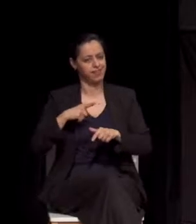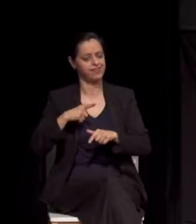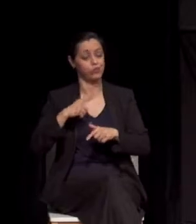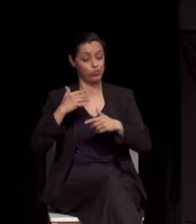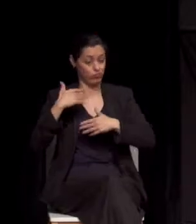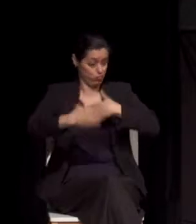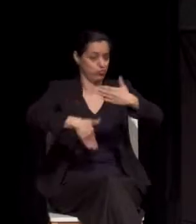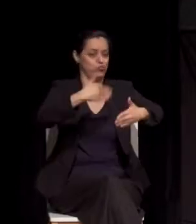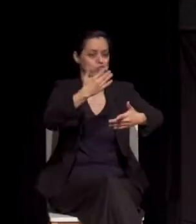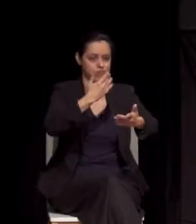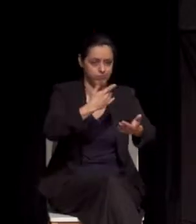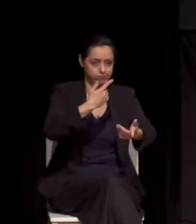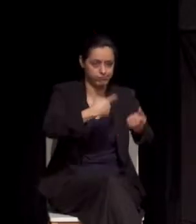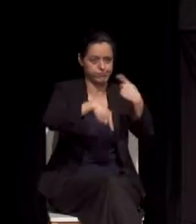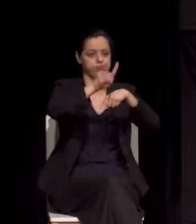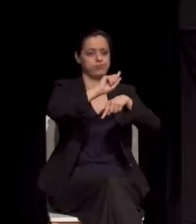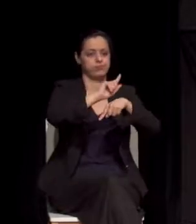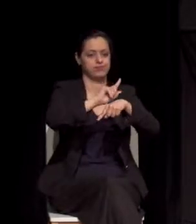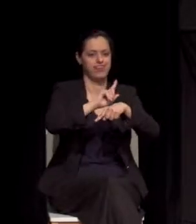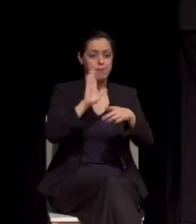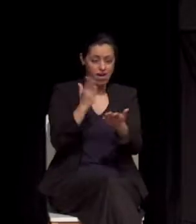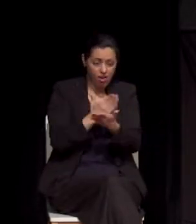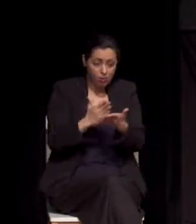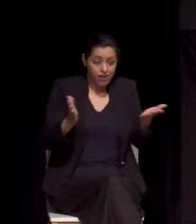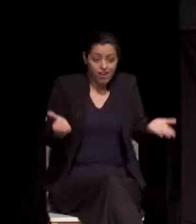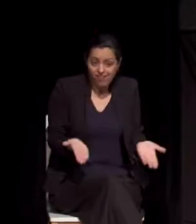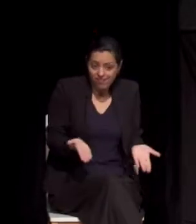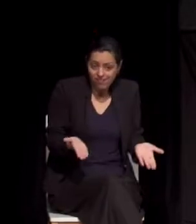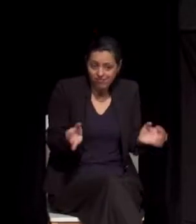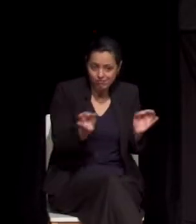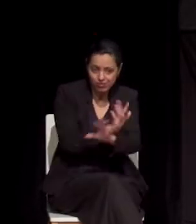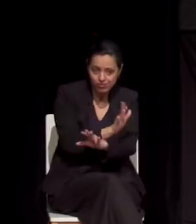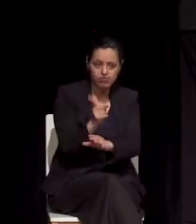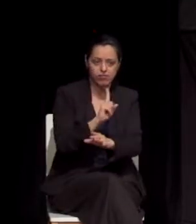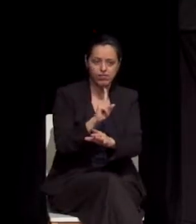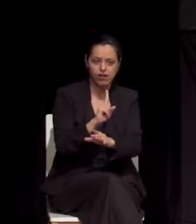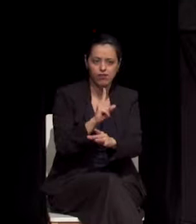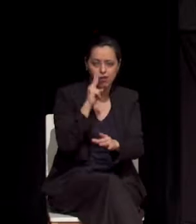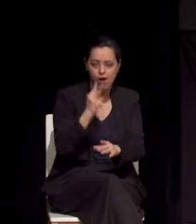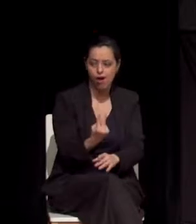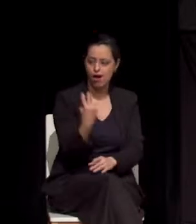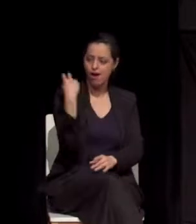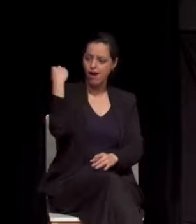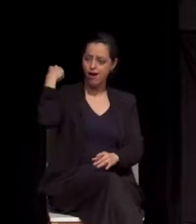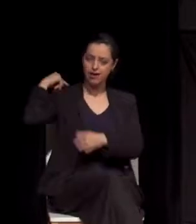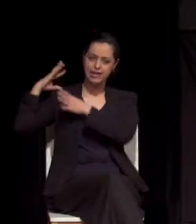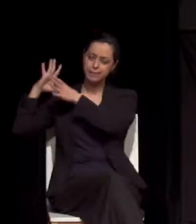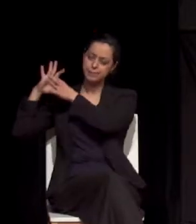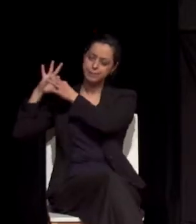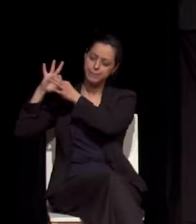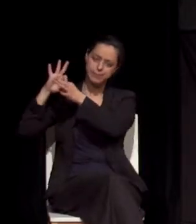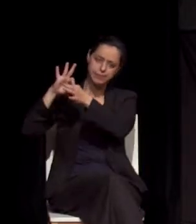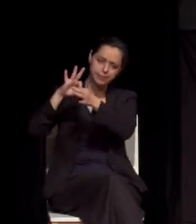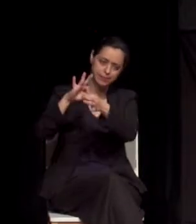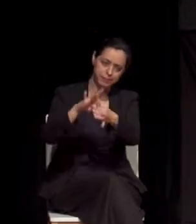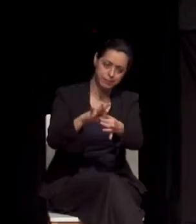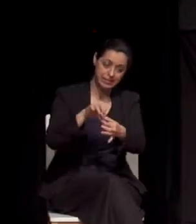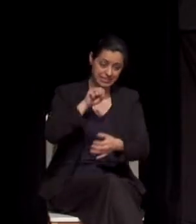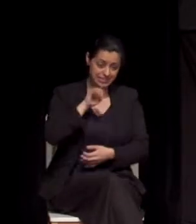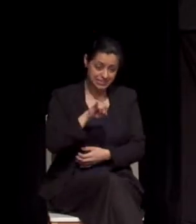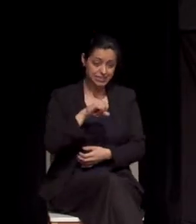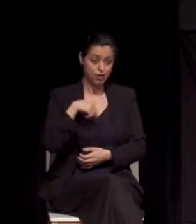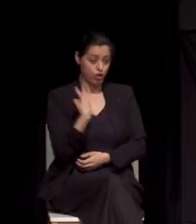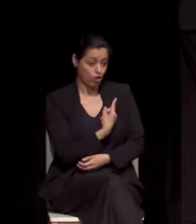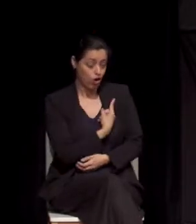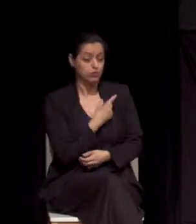agora. E quem está envolvido na luta pela persistência e pela